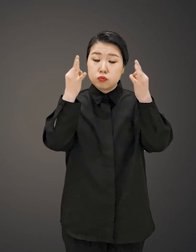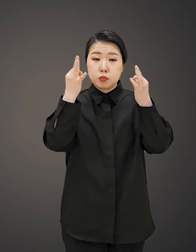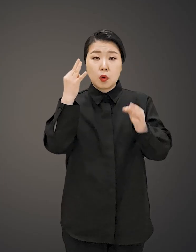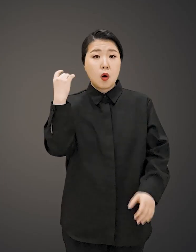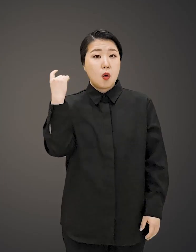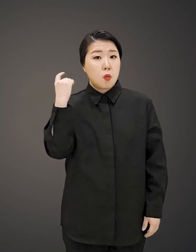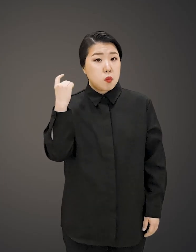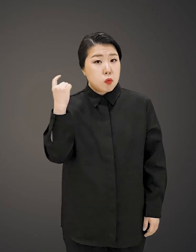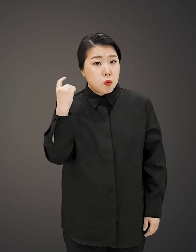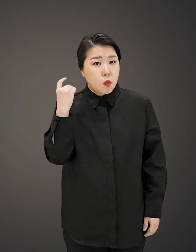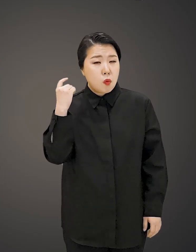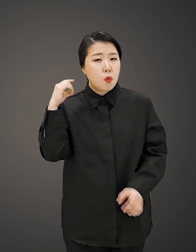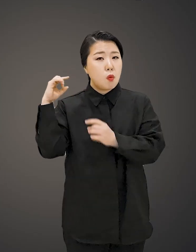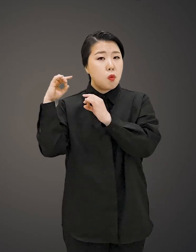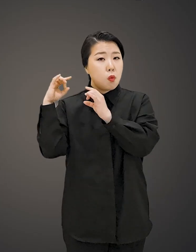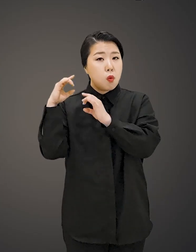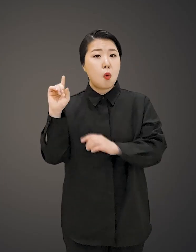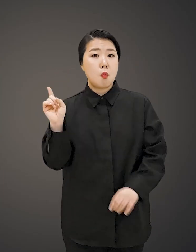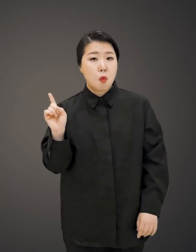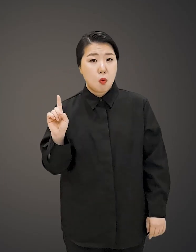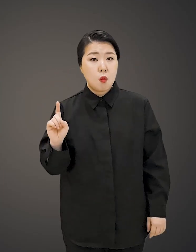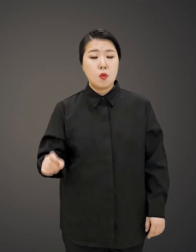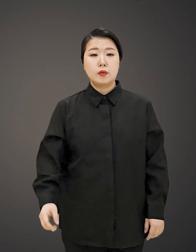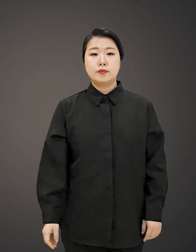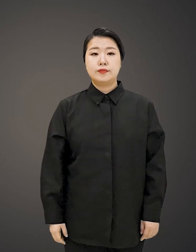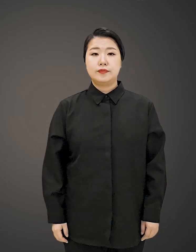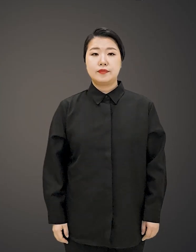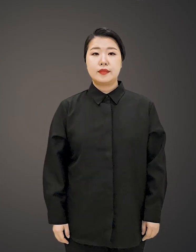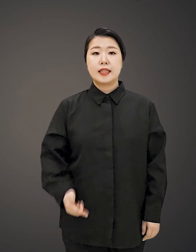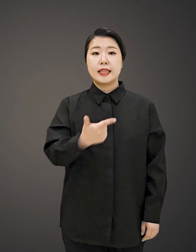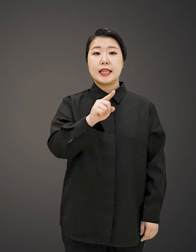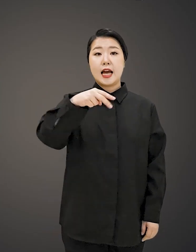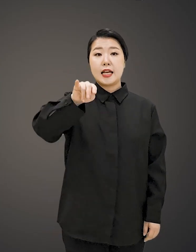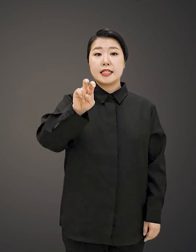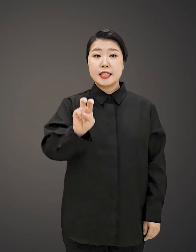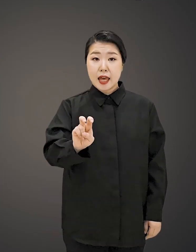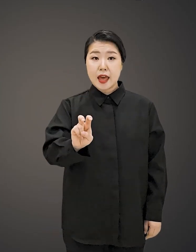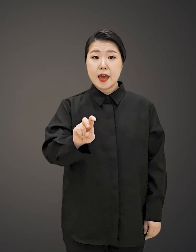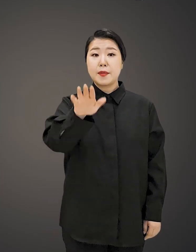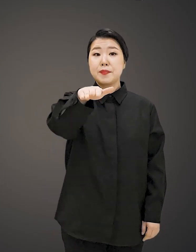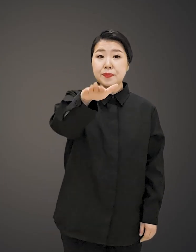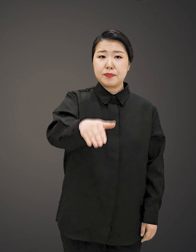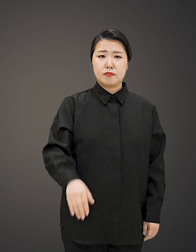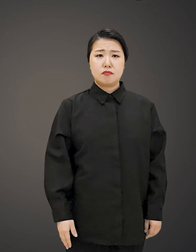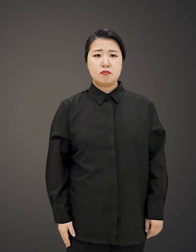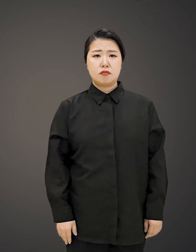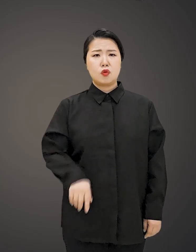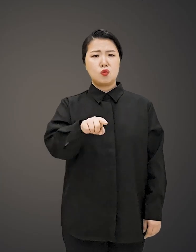귓가를 간지럽히는 정체 모를 속삭임. 나샘, 최나샘,